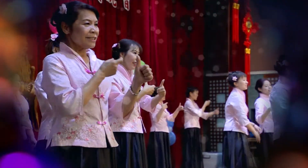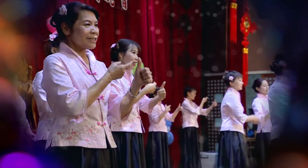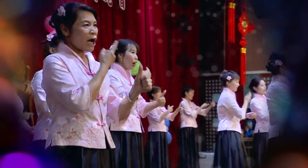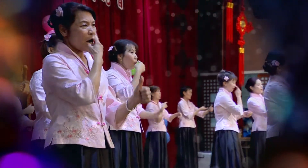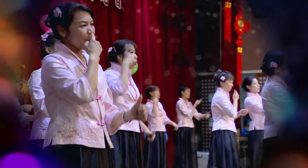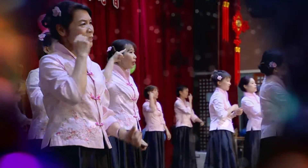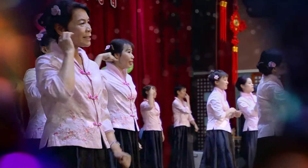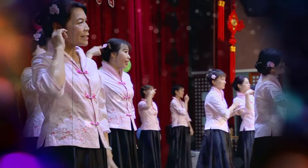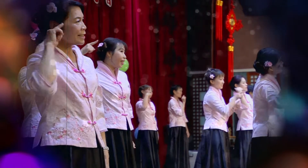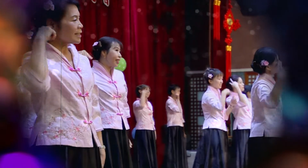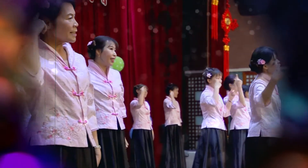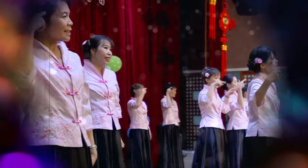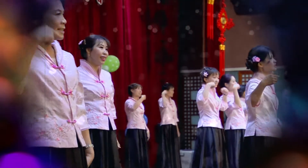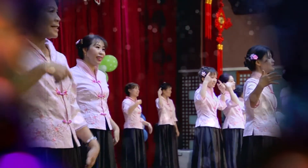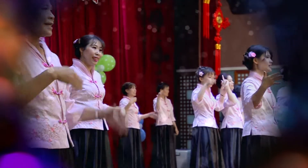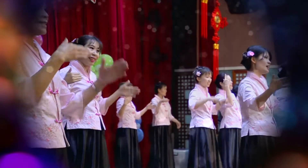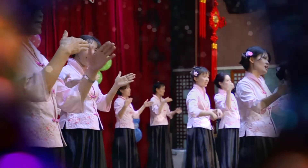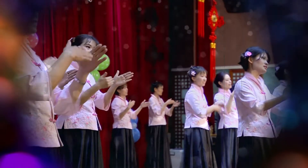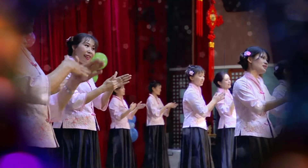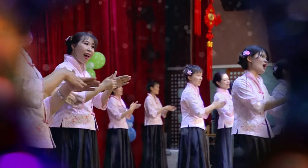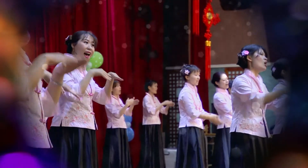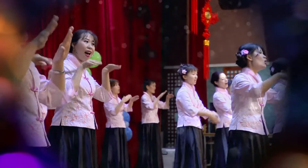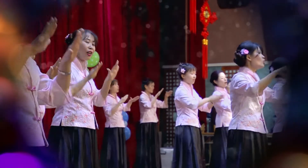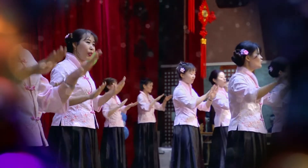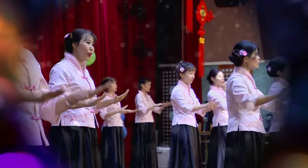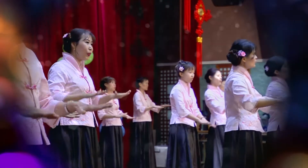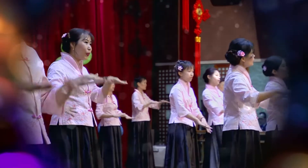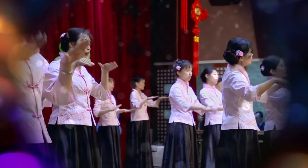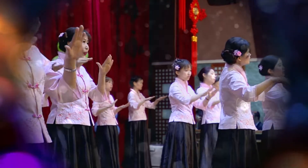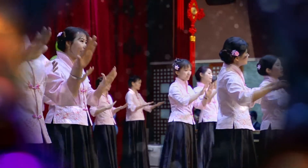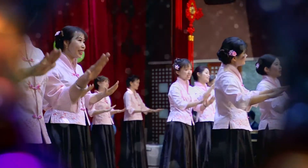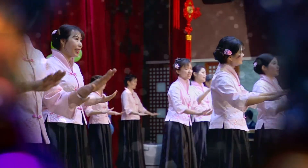叫我思念到如